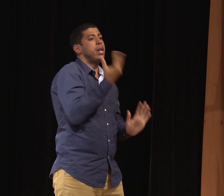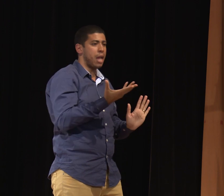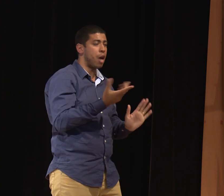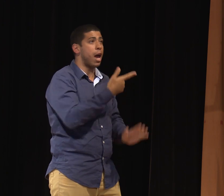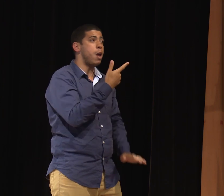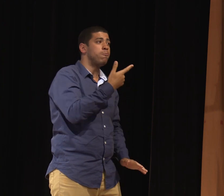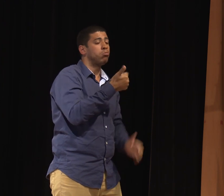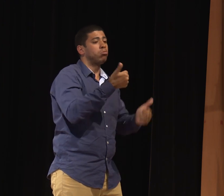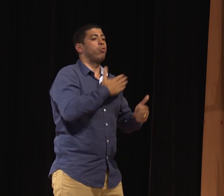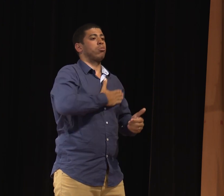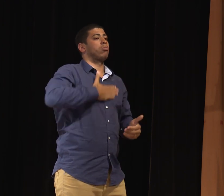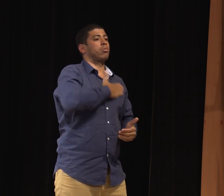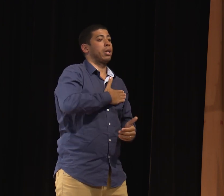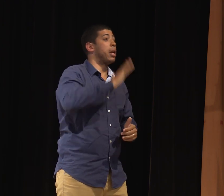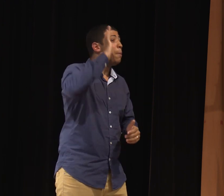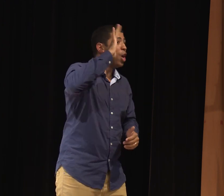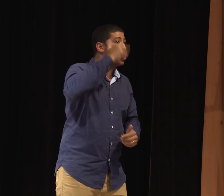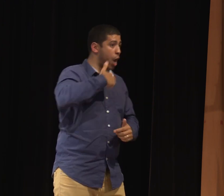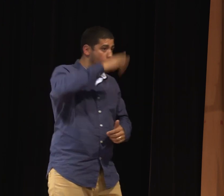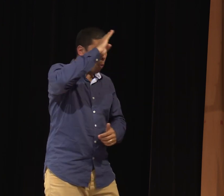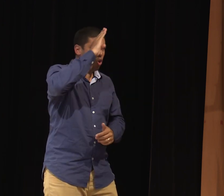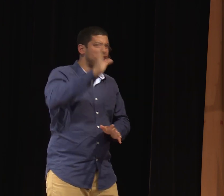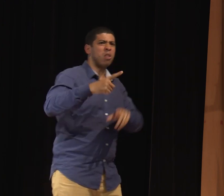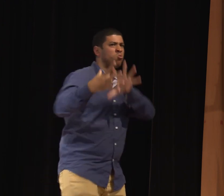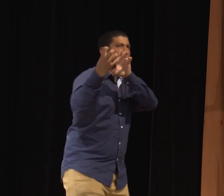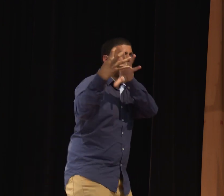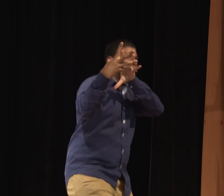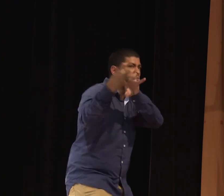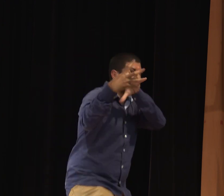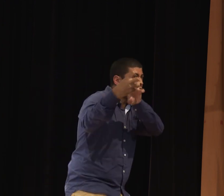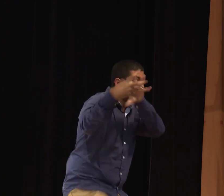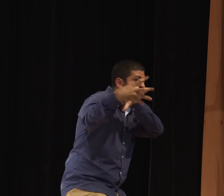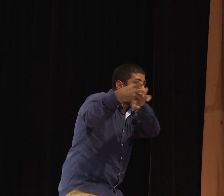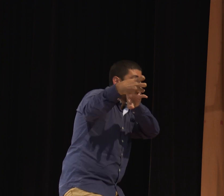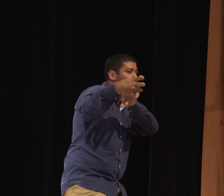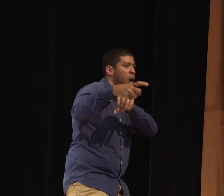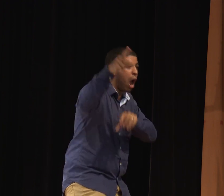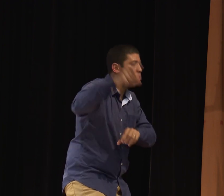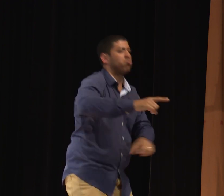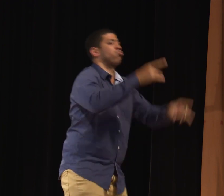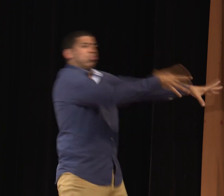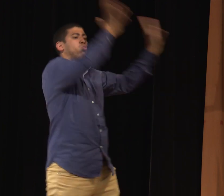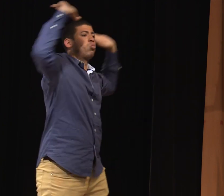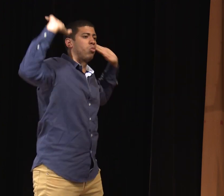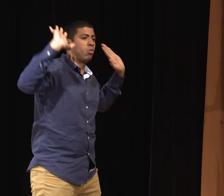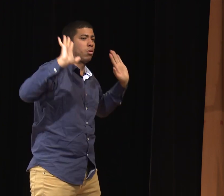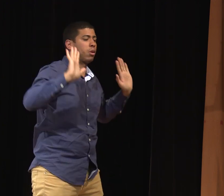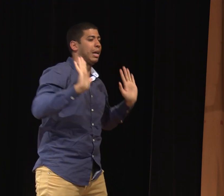fazer faculdade e para poder aproveitar melhor. Eu imaginei Bruno, assim, eu fiquei, que eu ia ficar lutando, brigando, e ele, não,